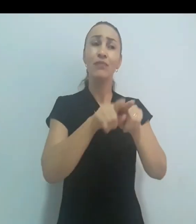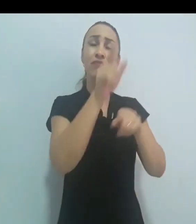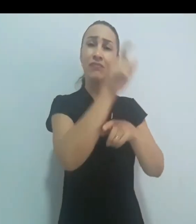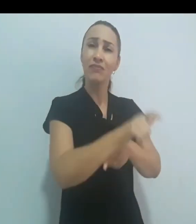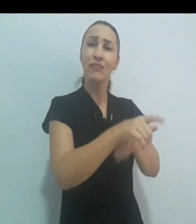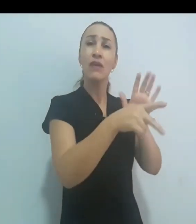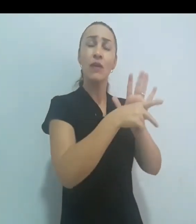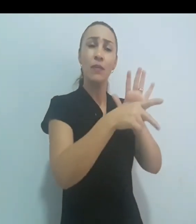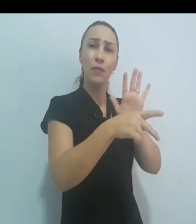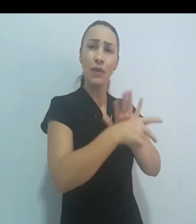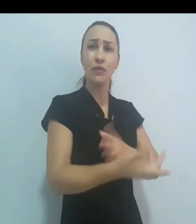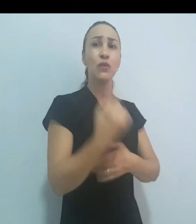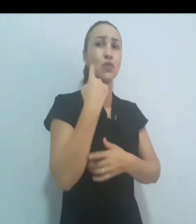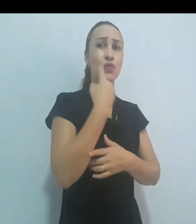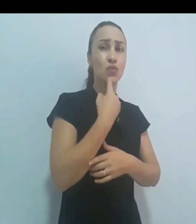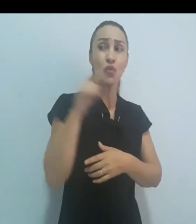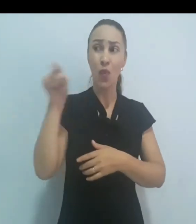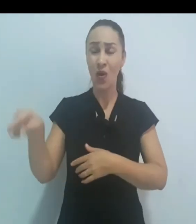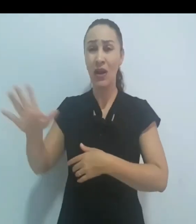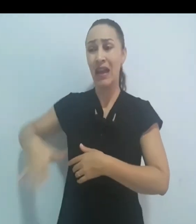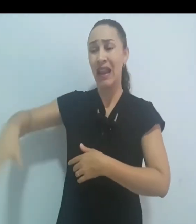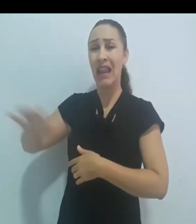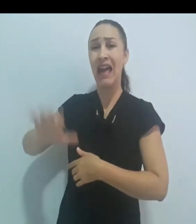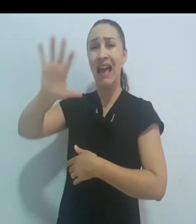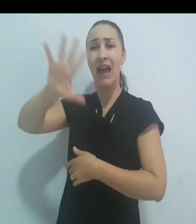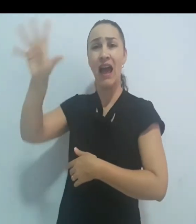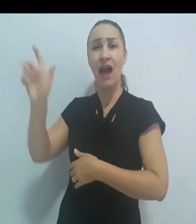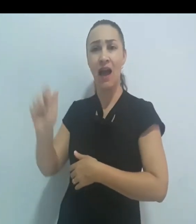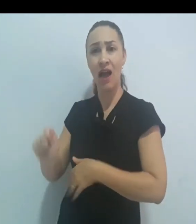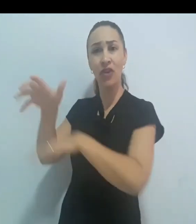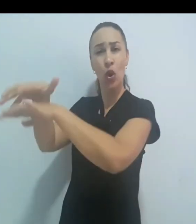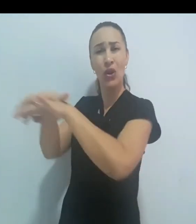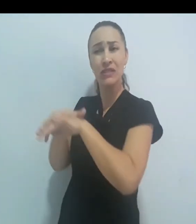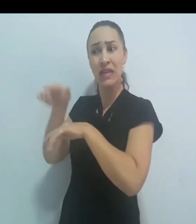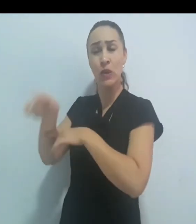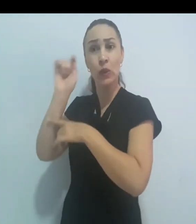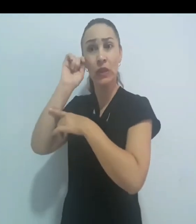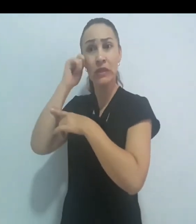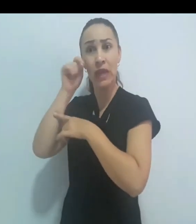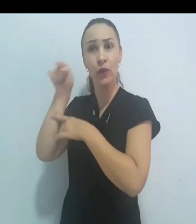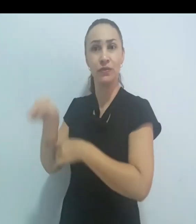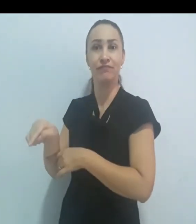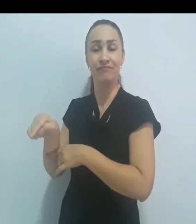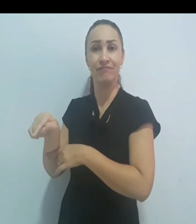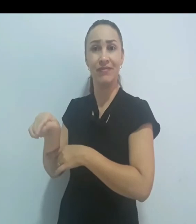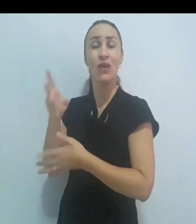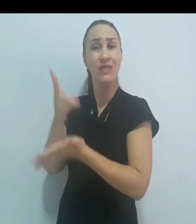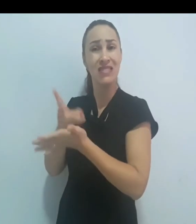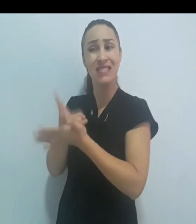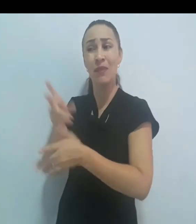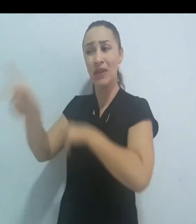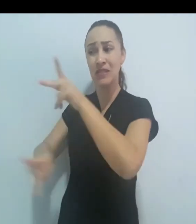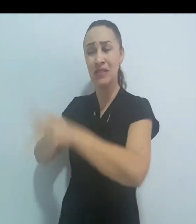cultura afro-brasileira, assim como os negros em África colonizados, né? Então, essa voz,